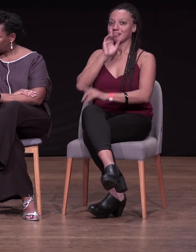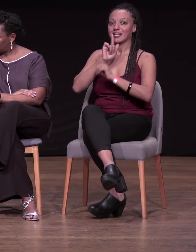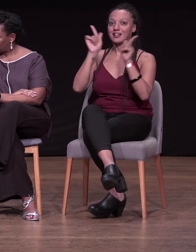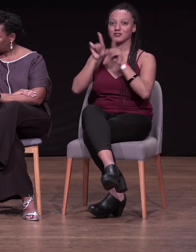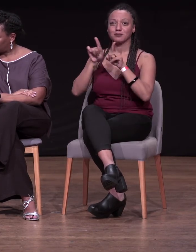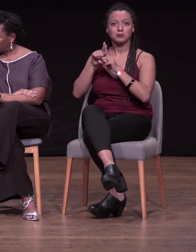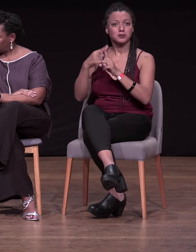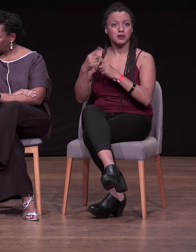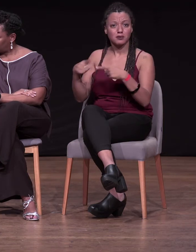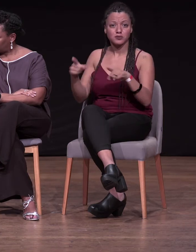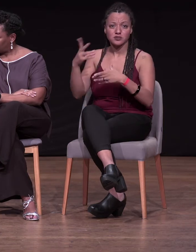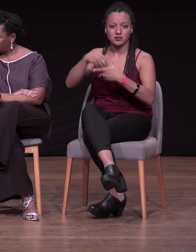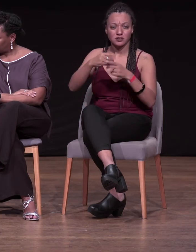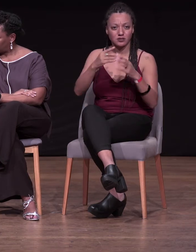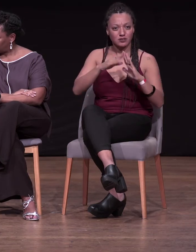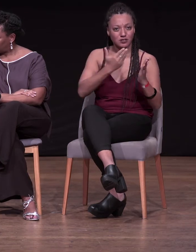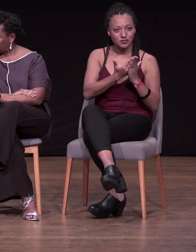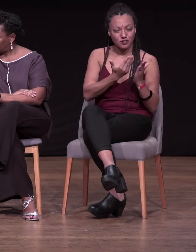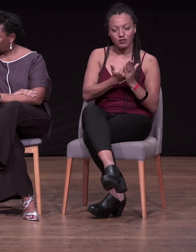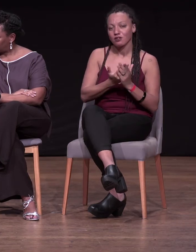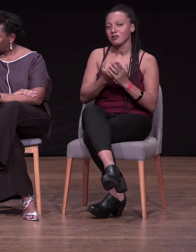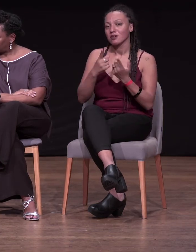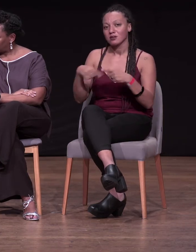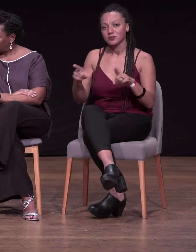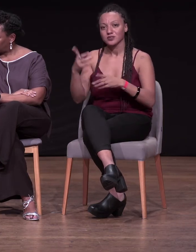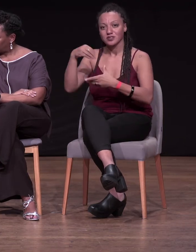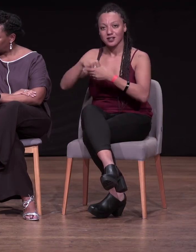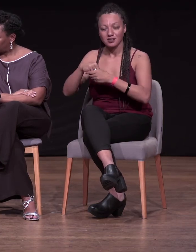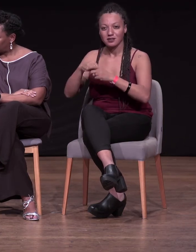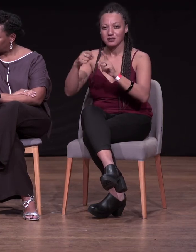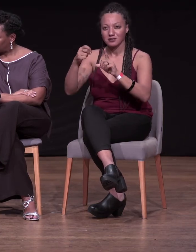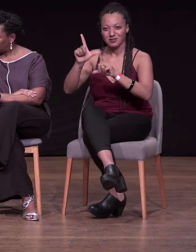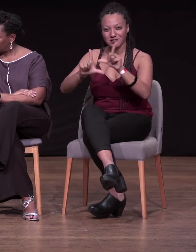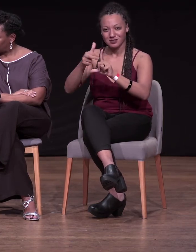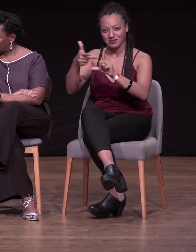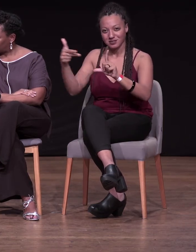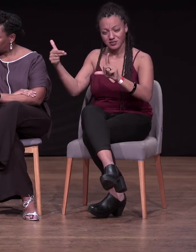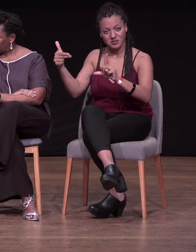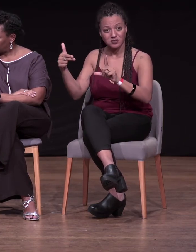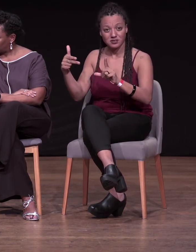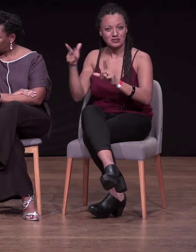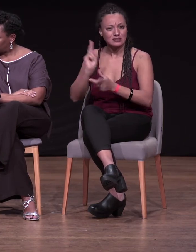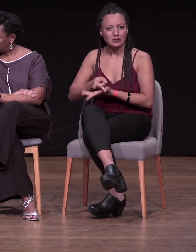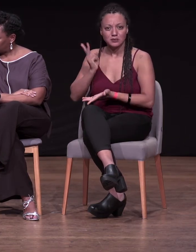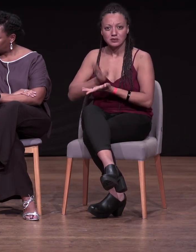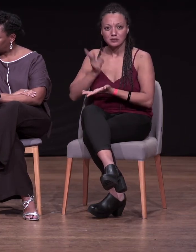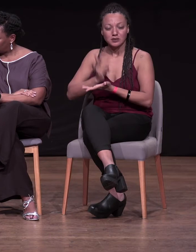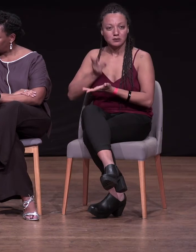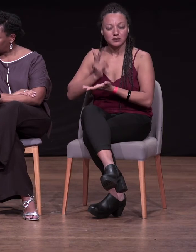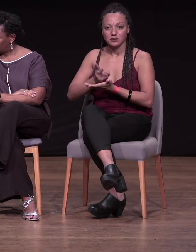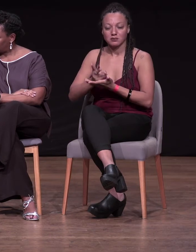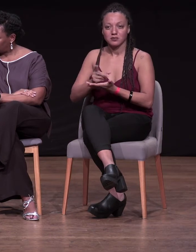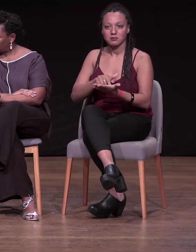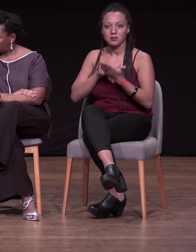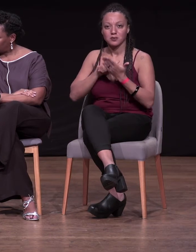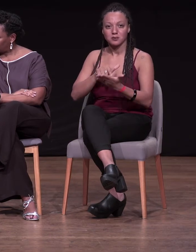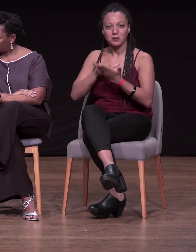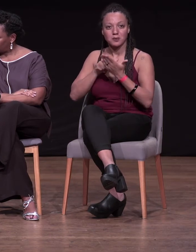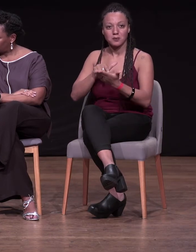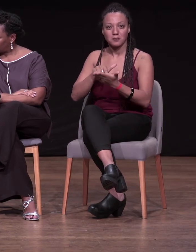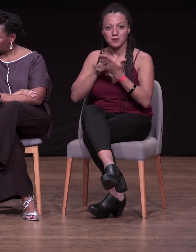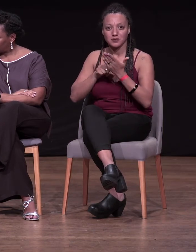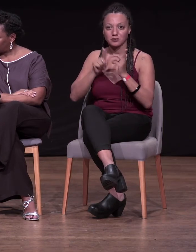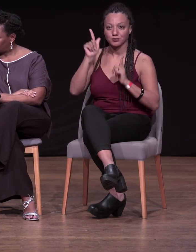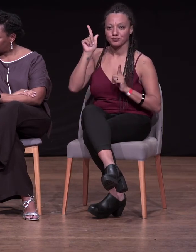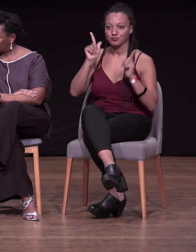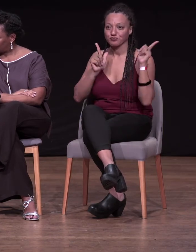na escola, se isso não é dito na mídia, se isso não é discutido de uma forma crítica, isso está o tempo todo posto, por exemplo, num funk, senta